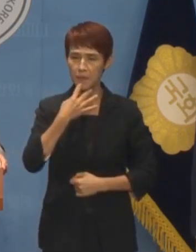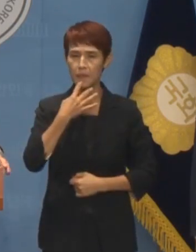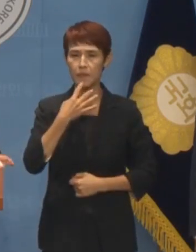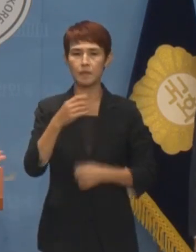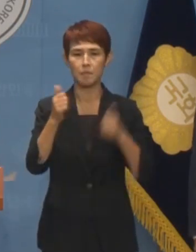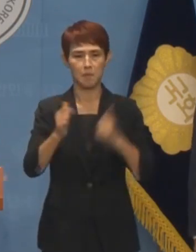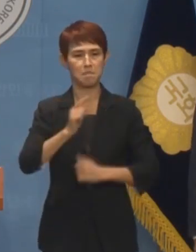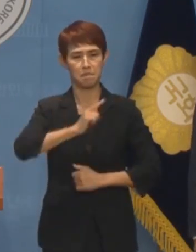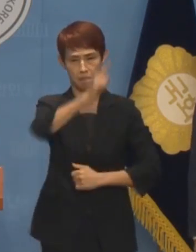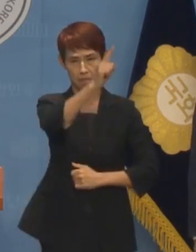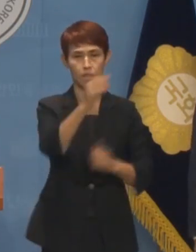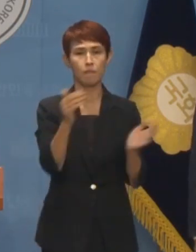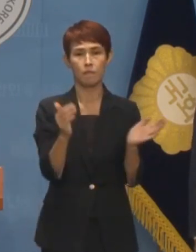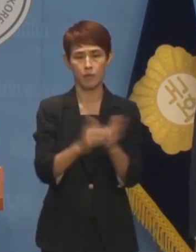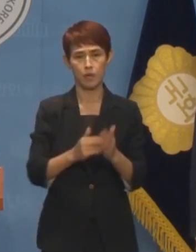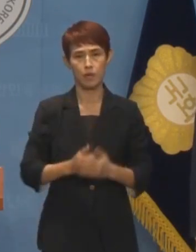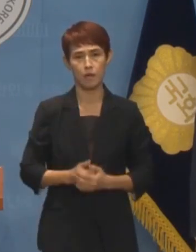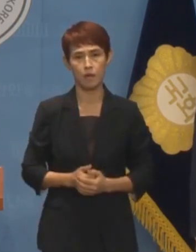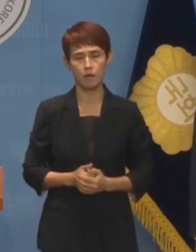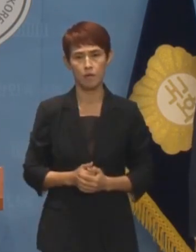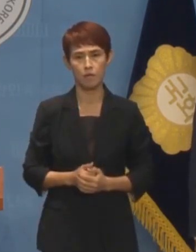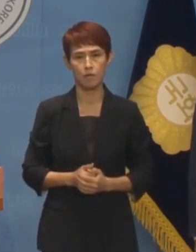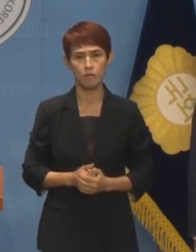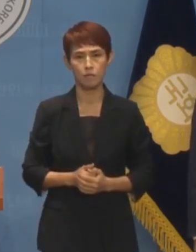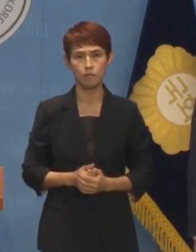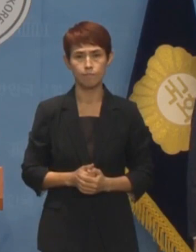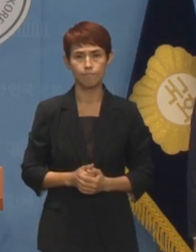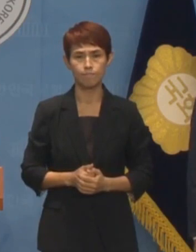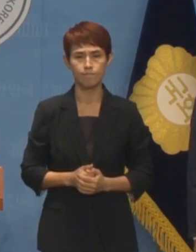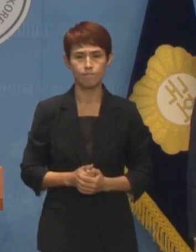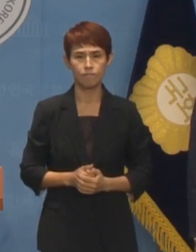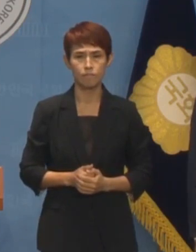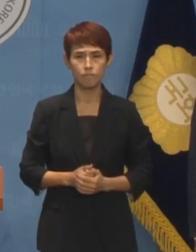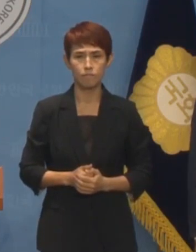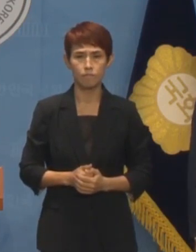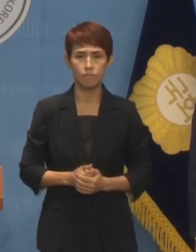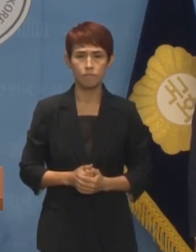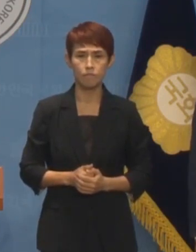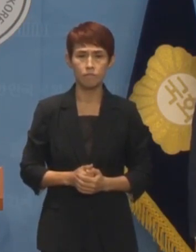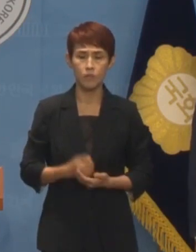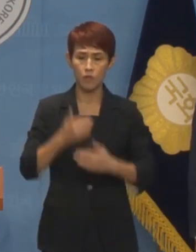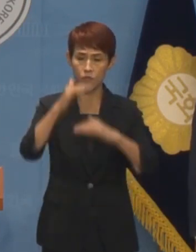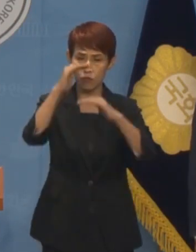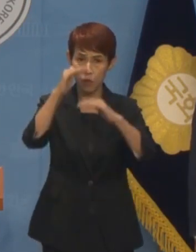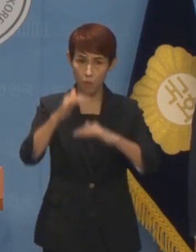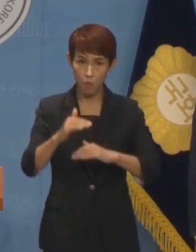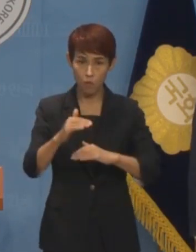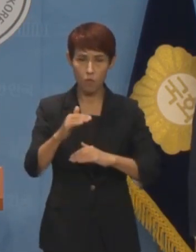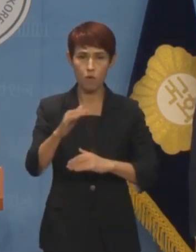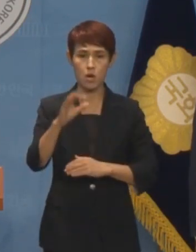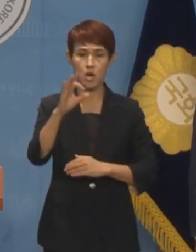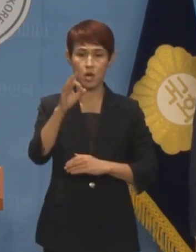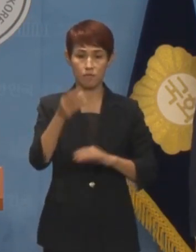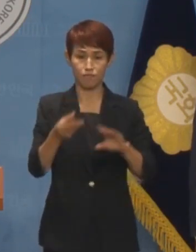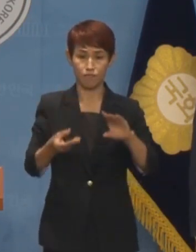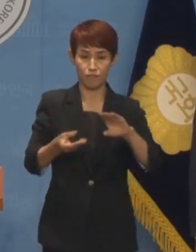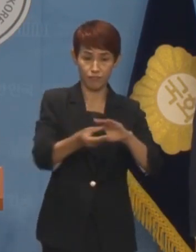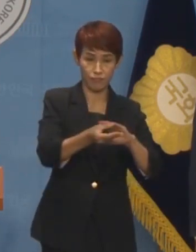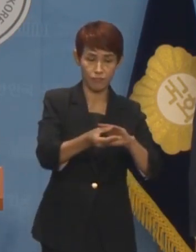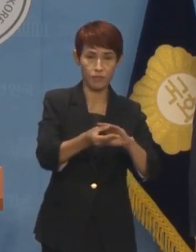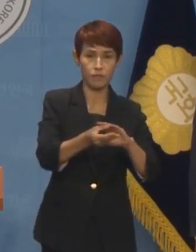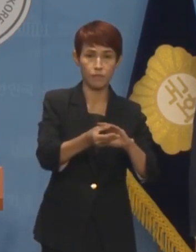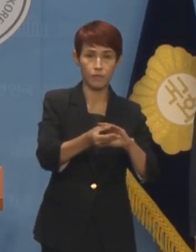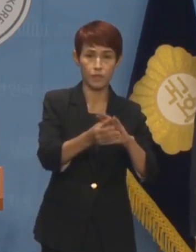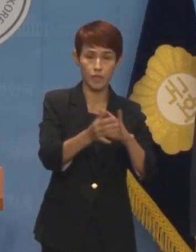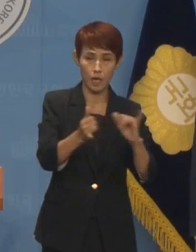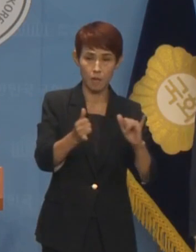기소 의견으로 검찰에 송치하였습니다. 의혹 기록에서 현금 전달자로 지목된